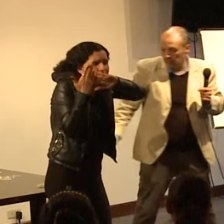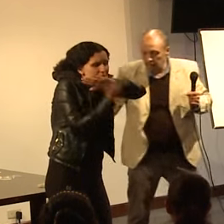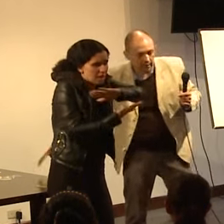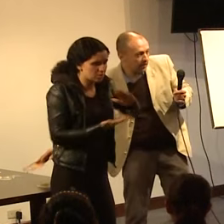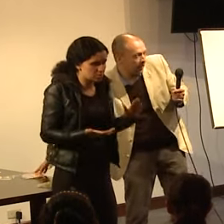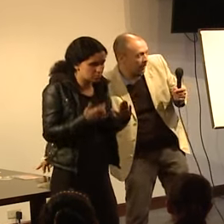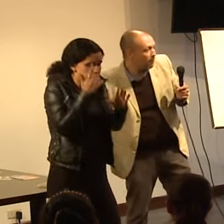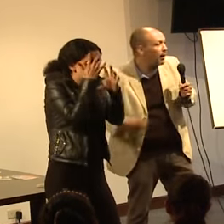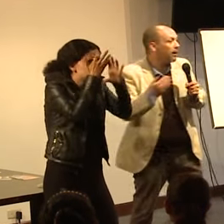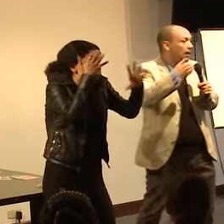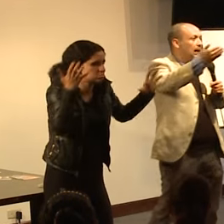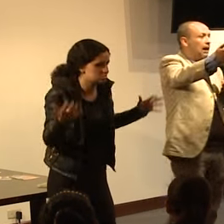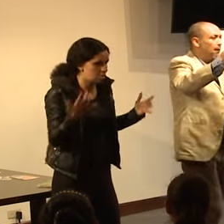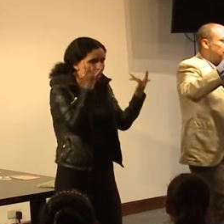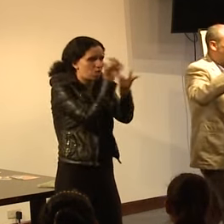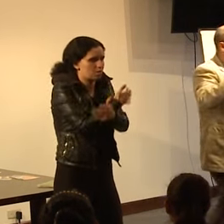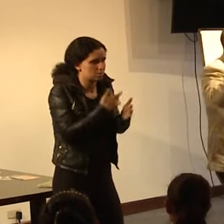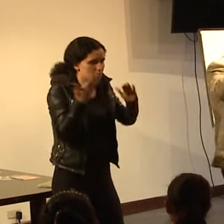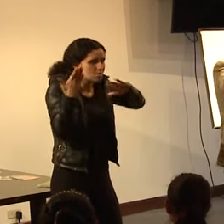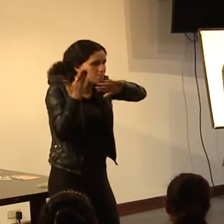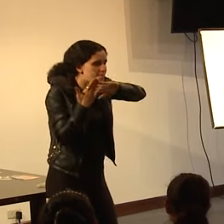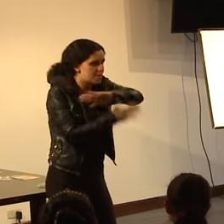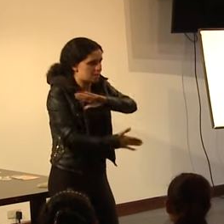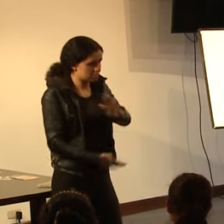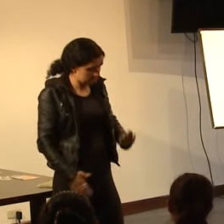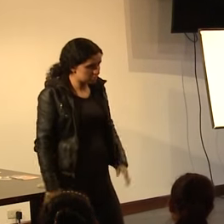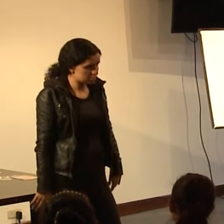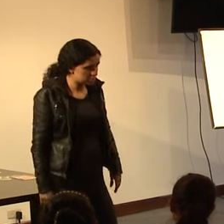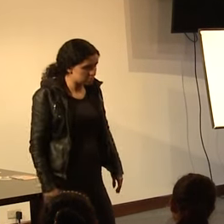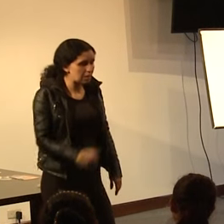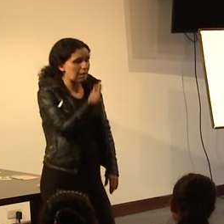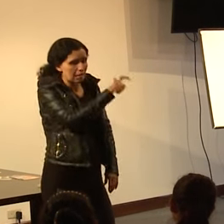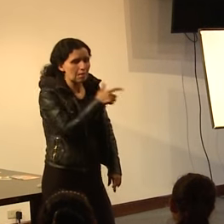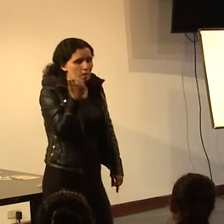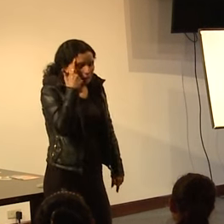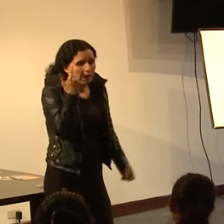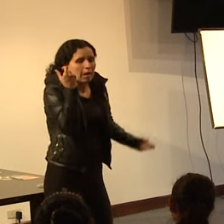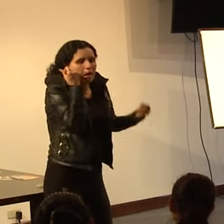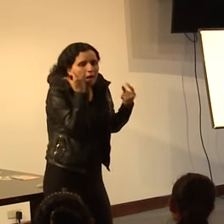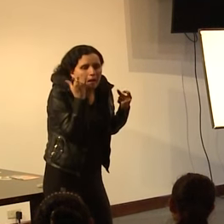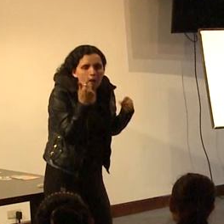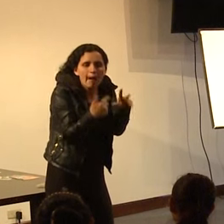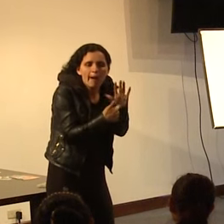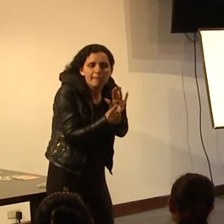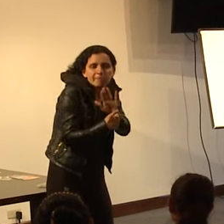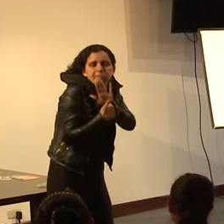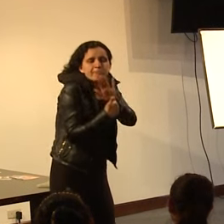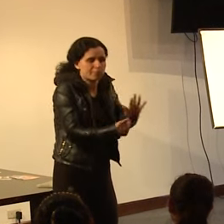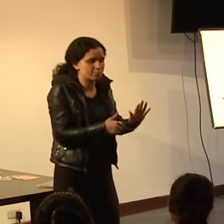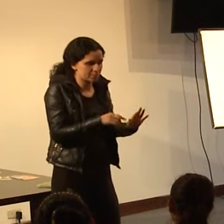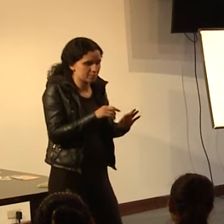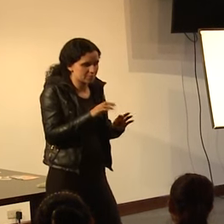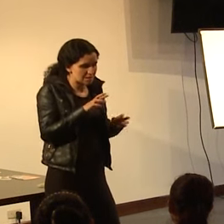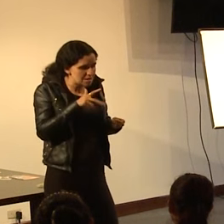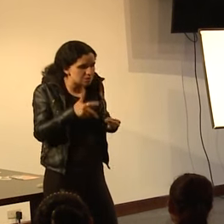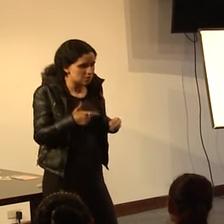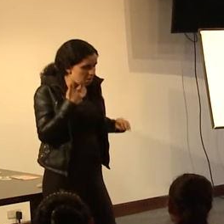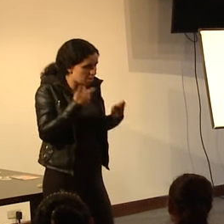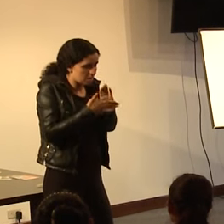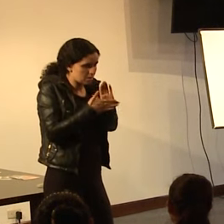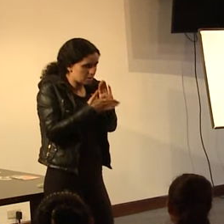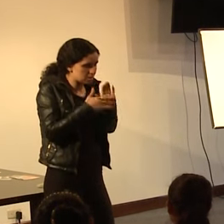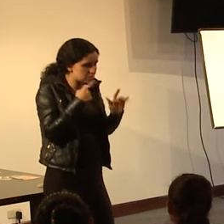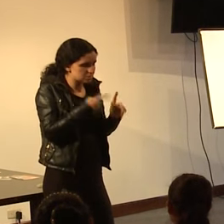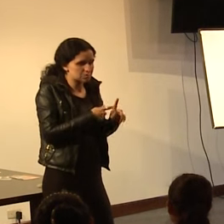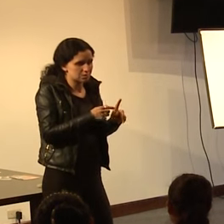engaño que se genera para que la persona o pues la humanidad pueda entender que ahí se está representando un plano tridimensional, pero que en el papel se da de